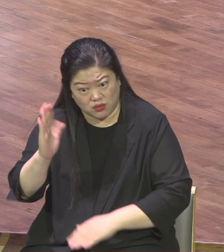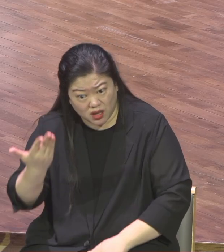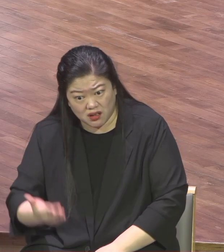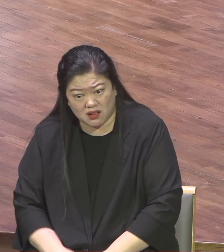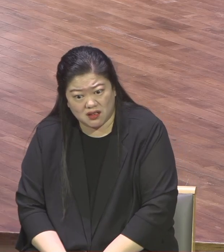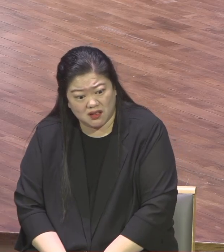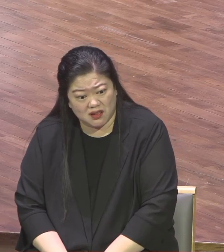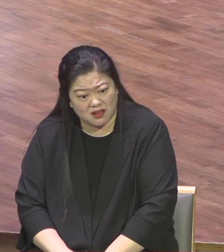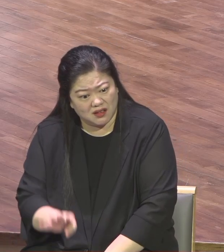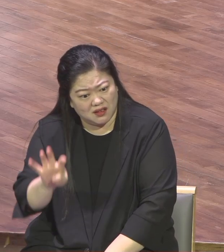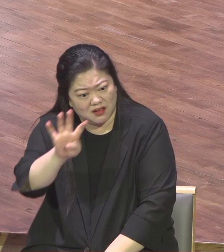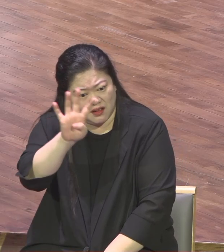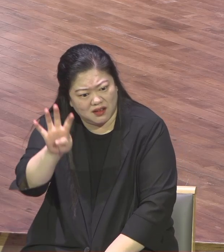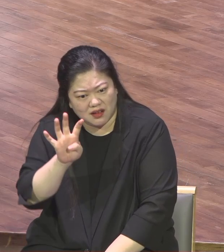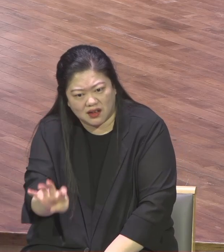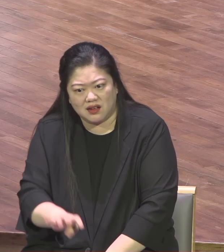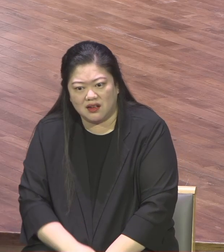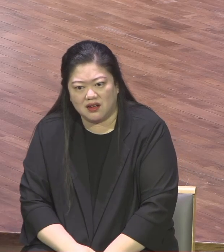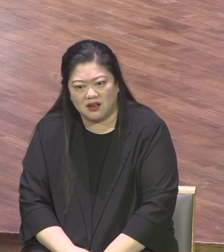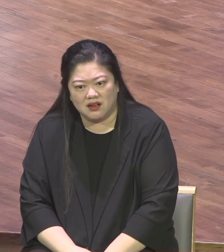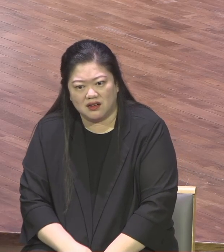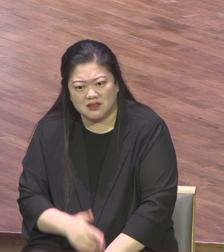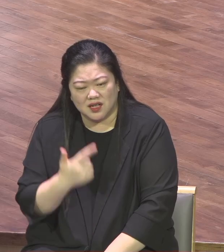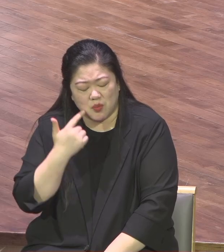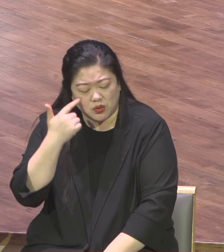사람의 말에 너무 그렇게